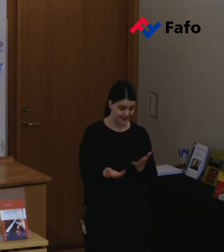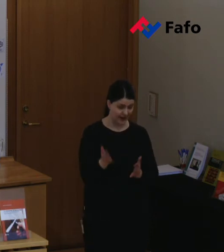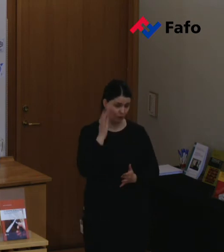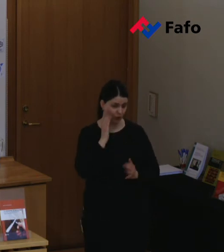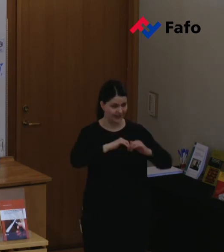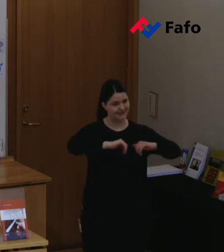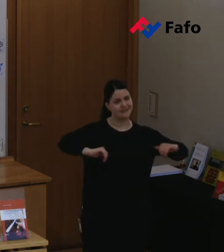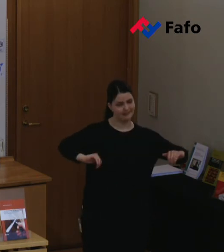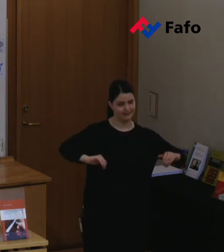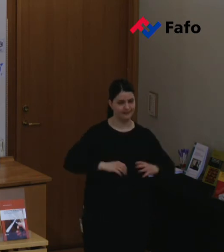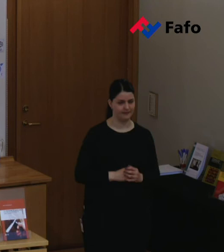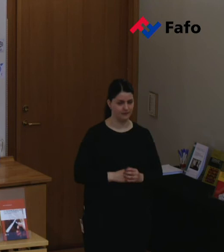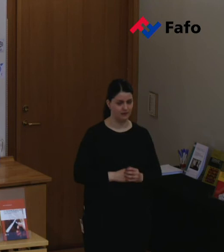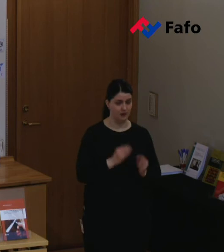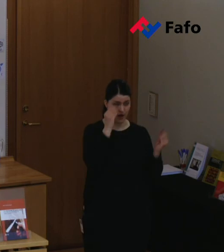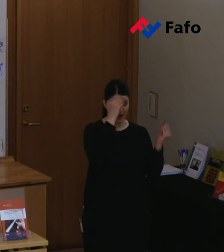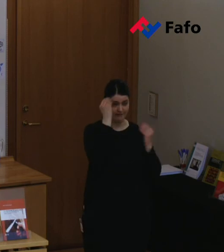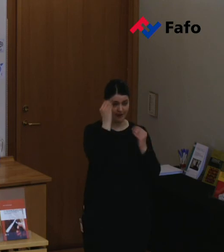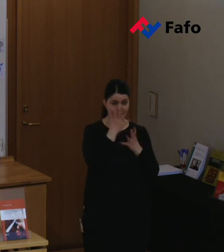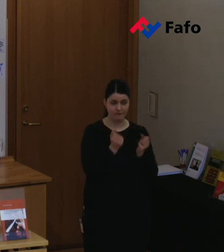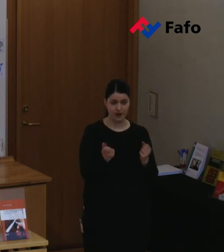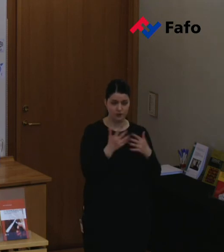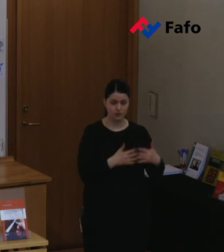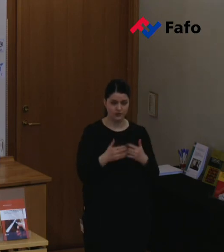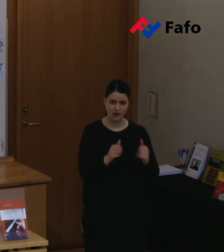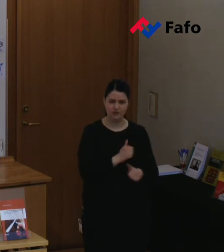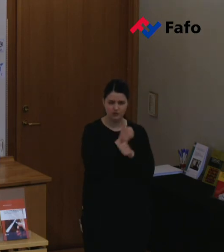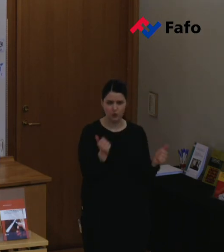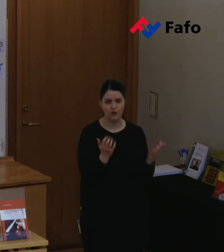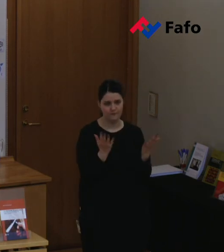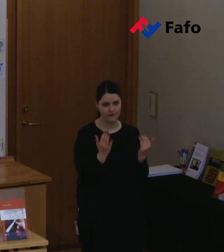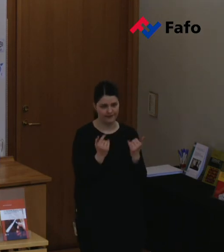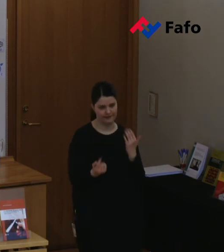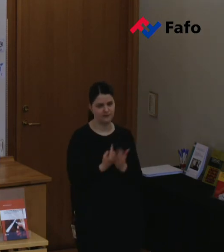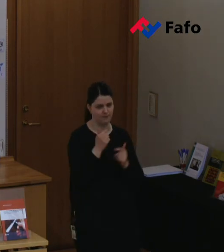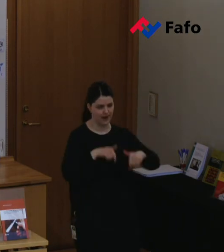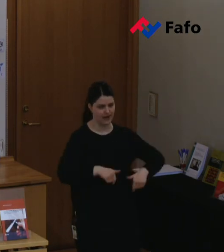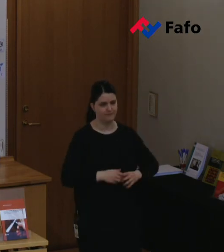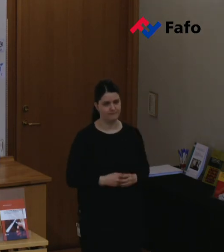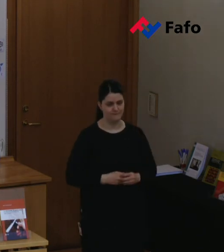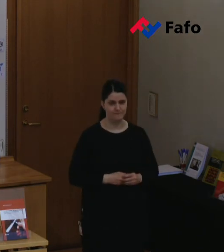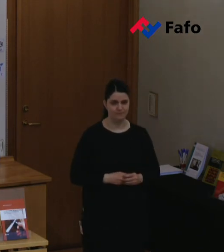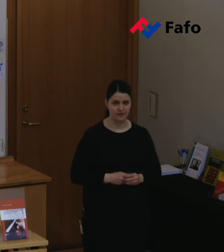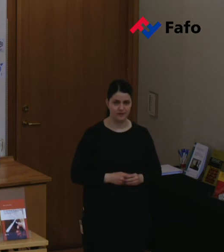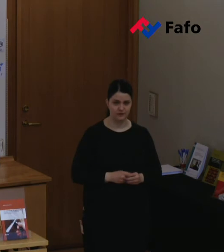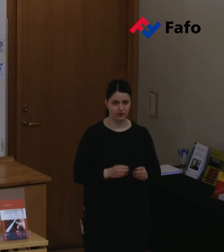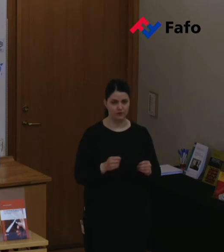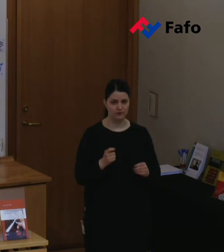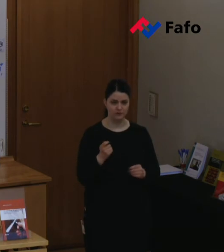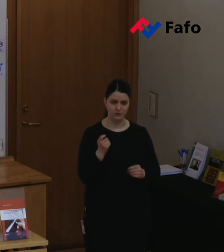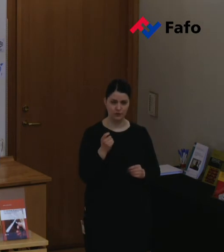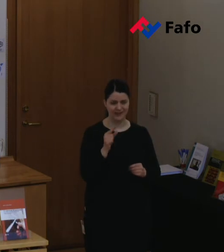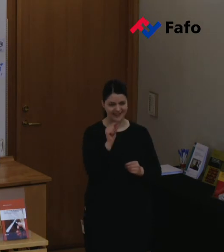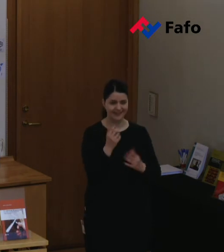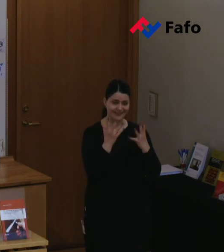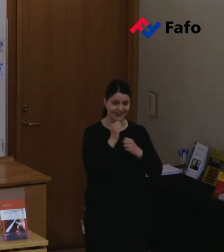Og erfaringene fra USA skapte store forventninger her hjemme. Nå et lite tiår etterpå så kan vi vel kanskje